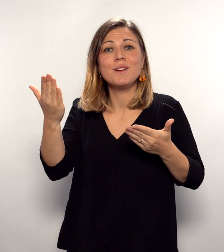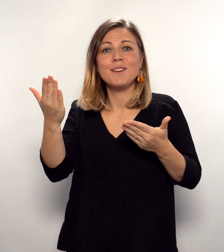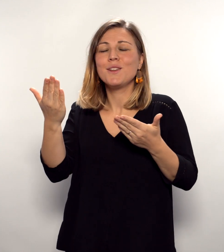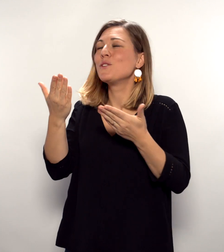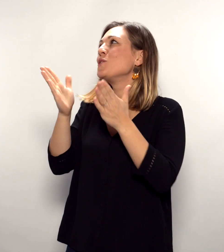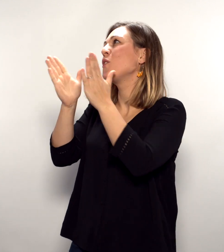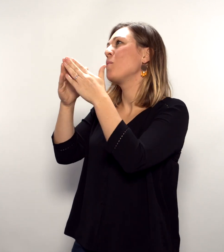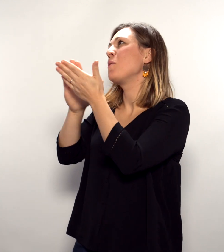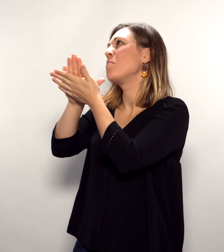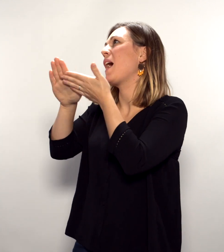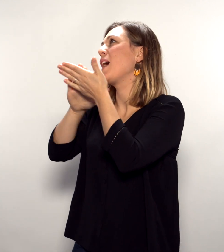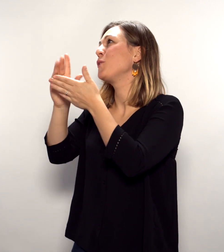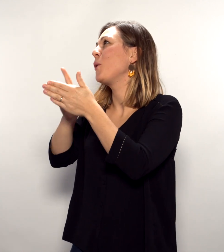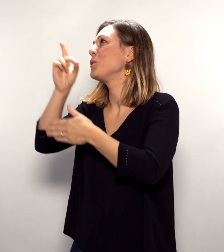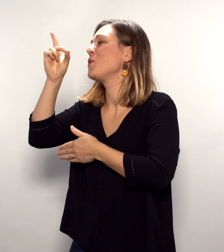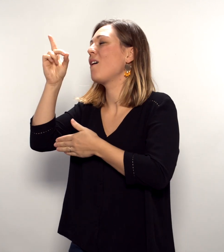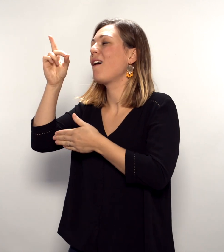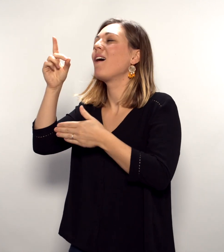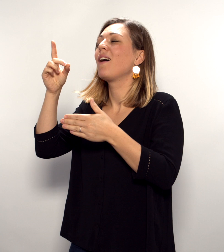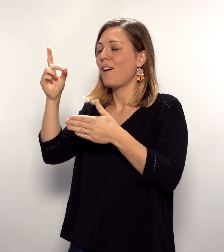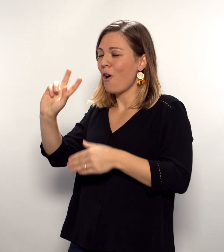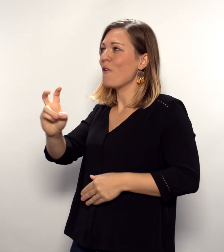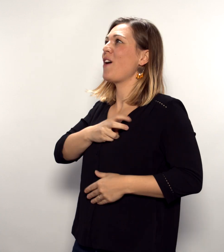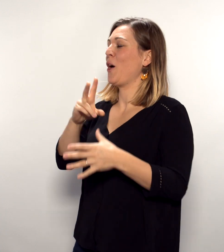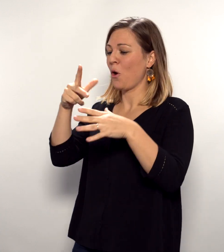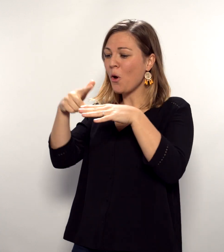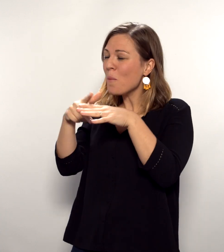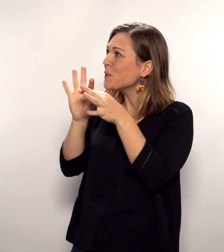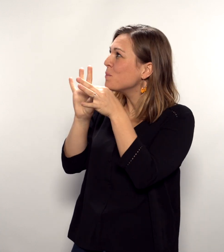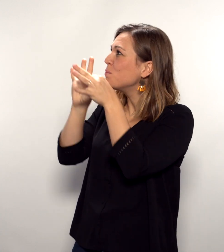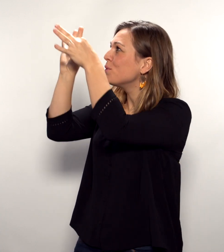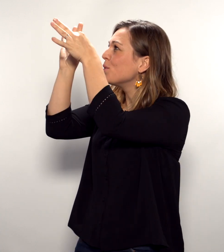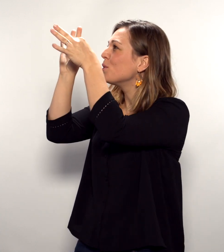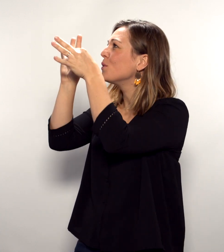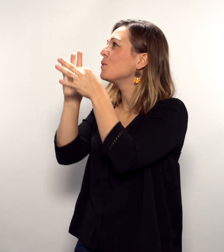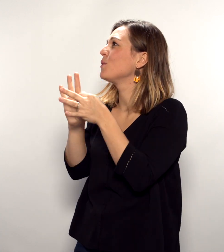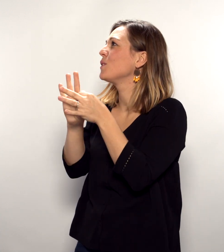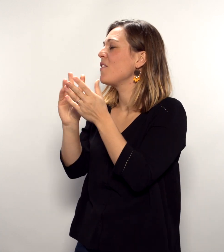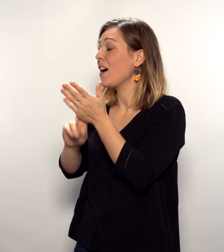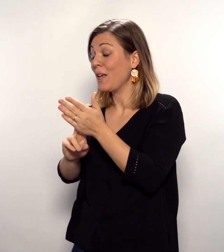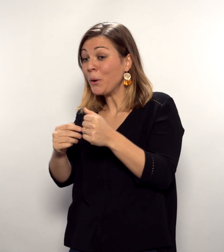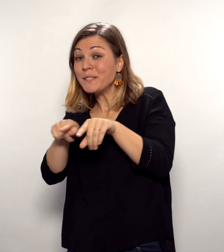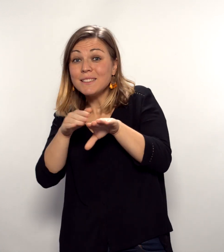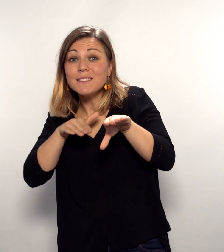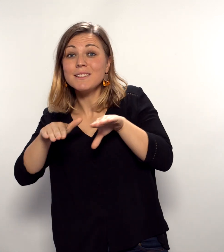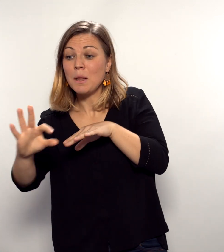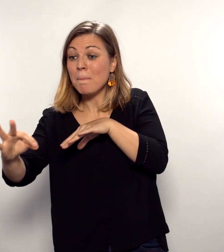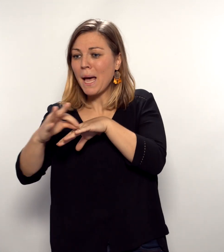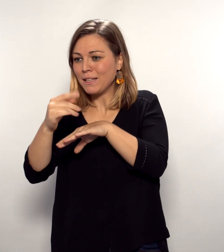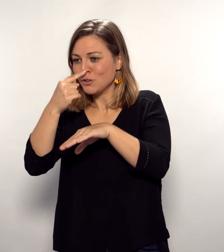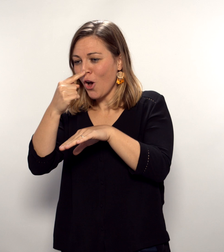demandé pardon à Dieu et j'ai commencé à vraiment vivre une belle relation avec Dieu. Mon mari a ressenti